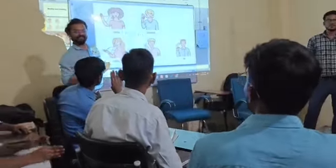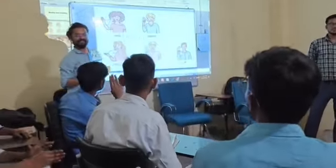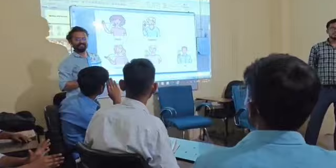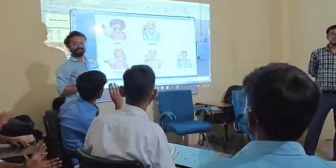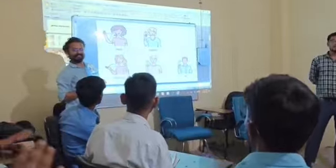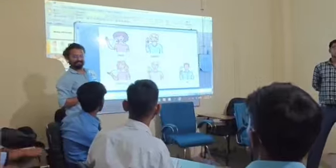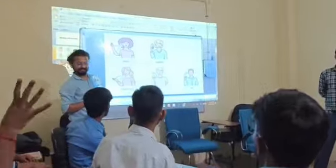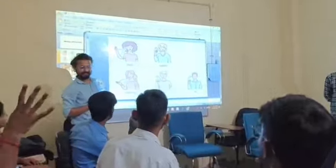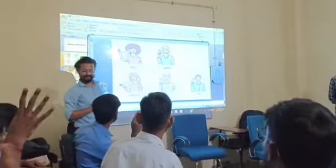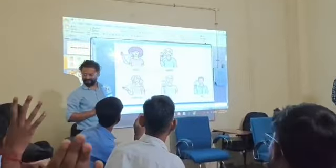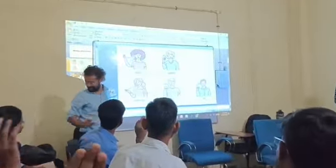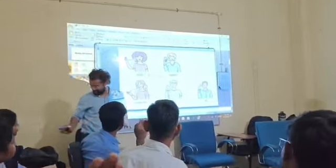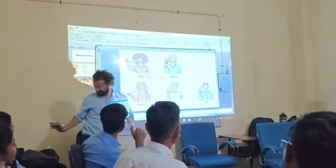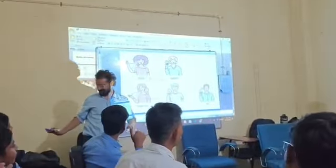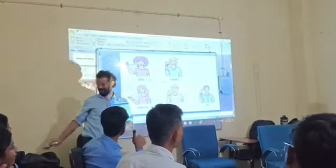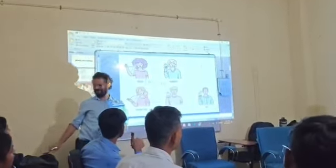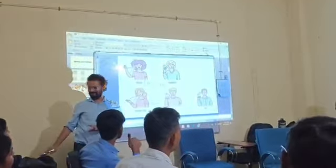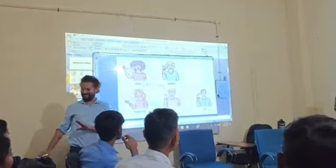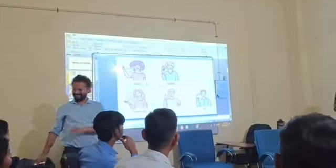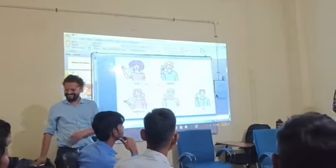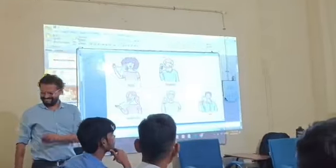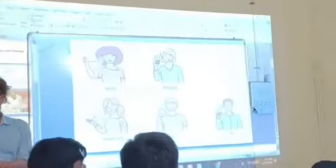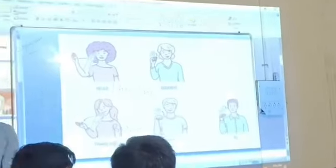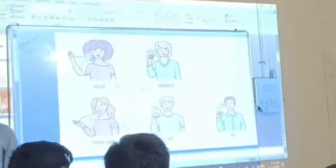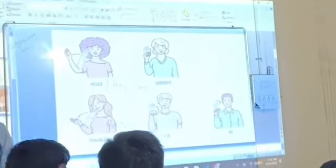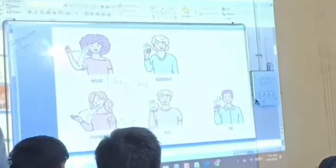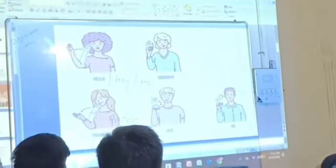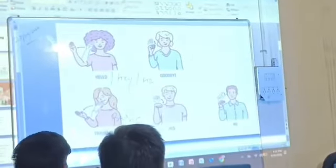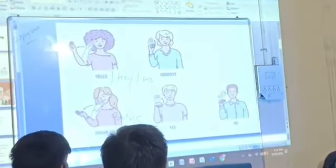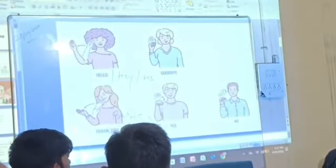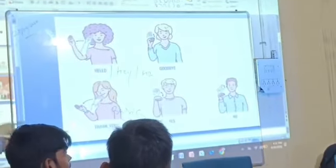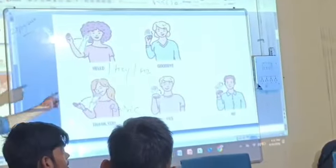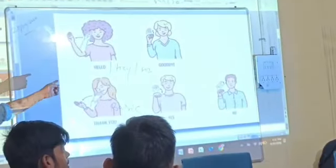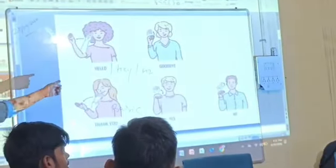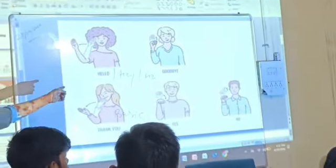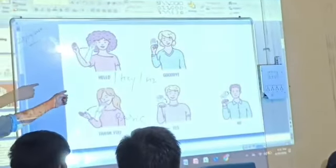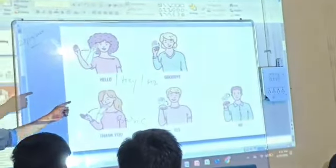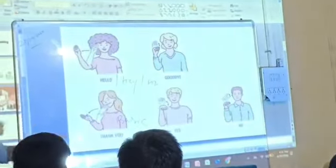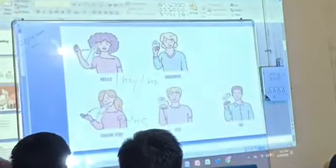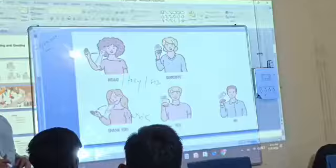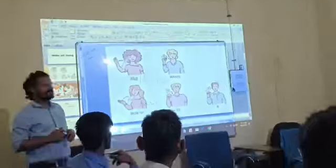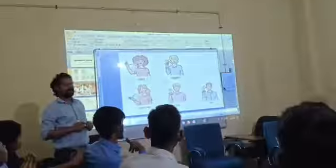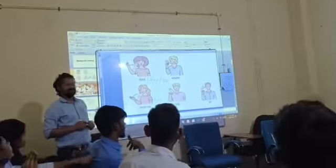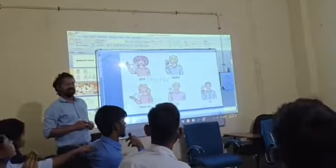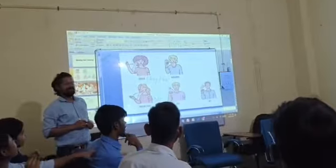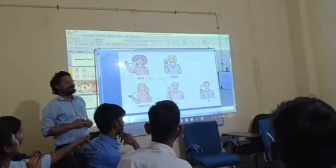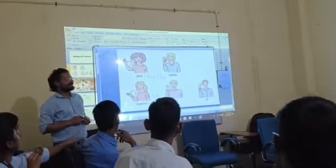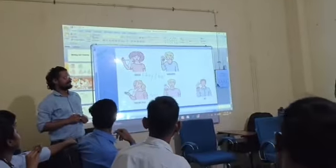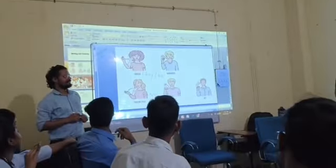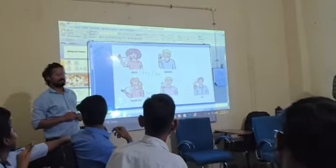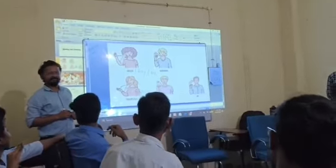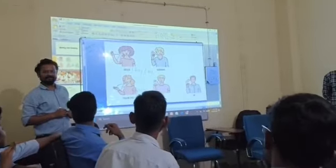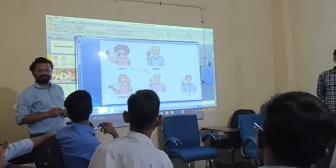ठीक है, आजकल टर्म्स बहुत यूज होते हैं, ए या हाय ऐसे करके यूज होते हैं। तो दोनों में आप यूज कर सकते